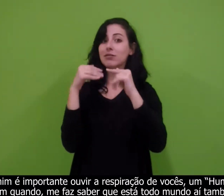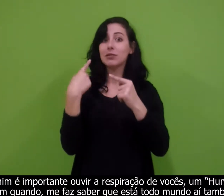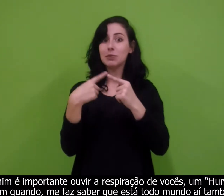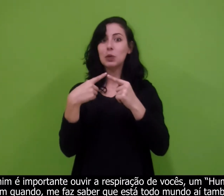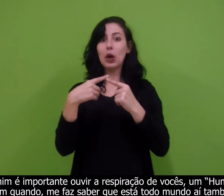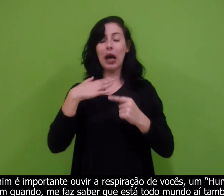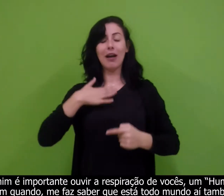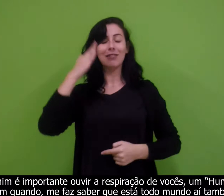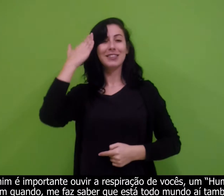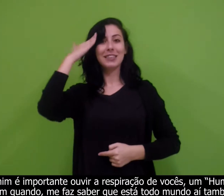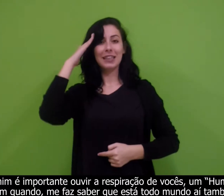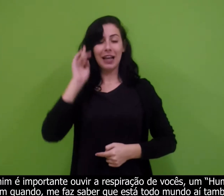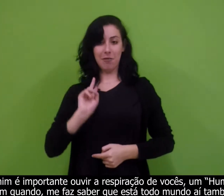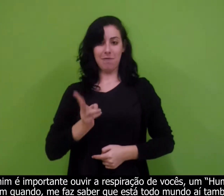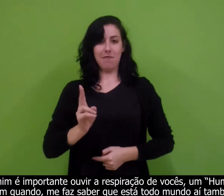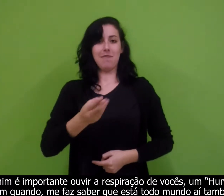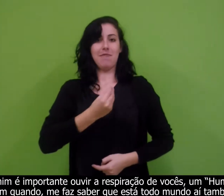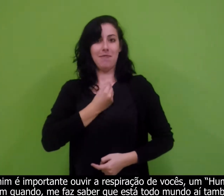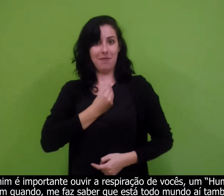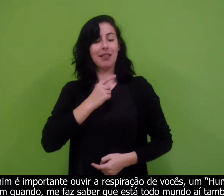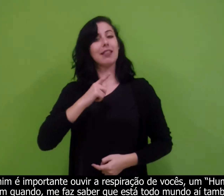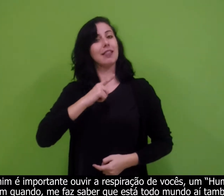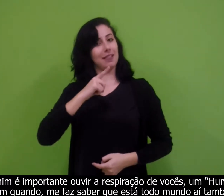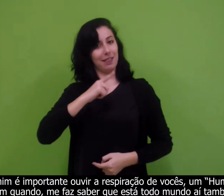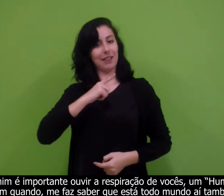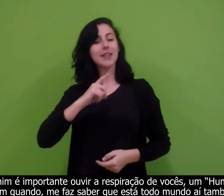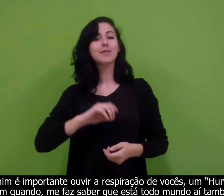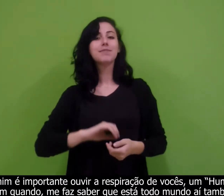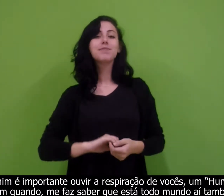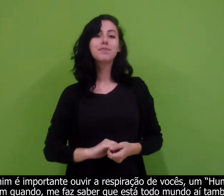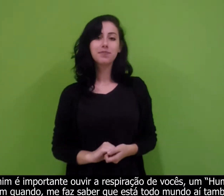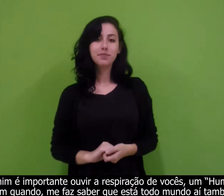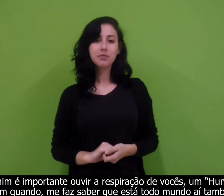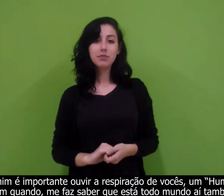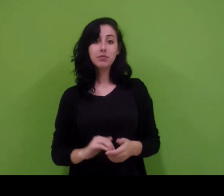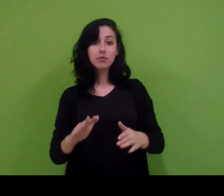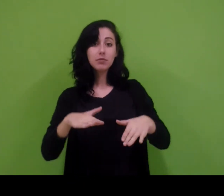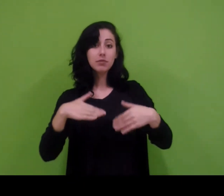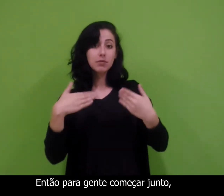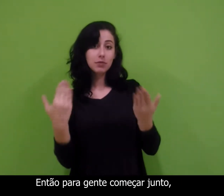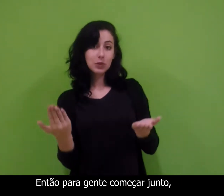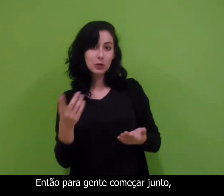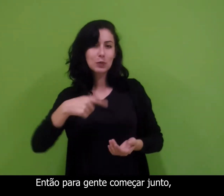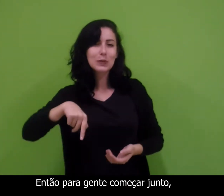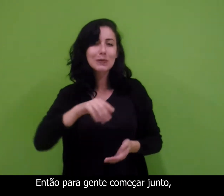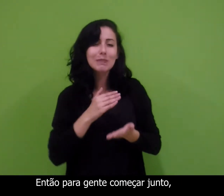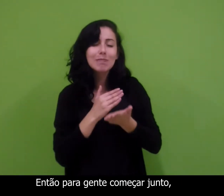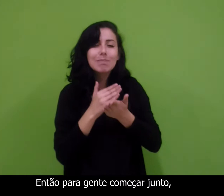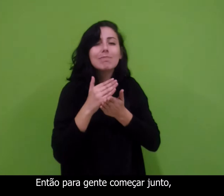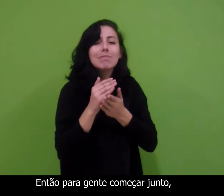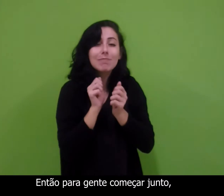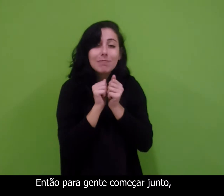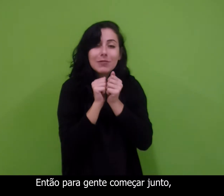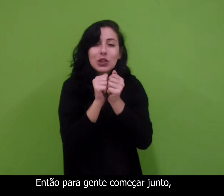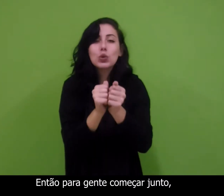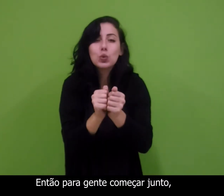De vez em quando me faz saber que está todo mundo aí também. Então, para a gente começar